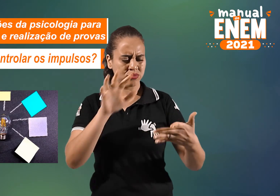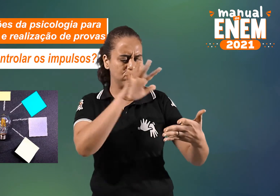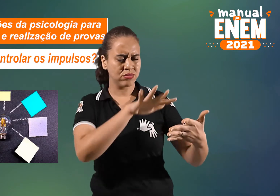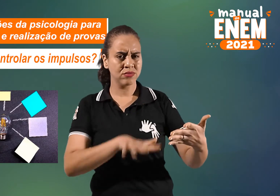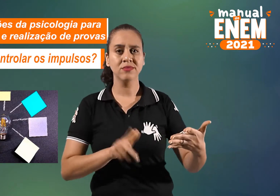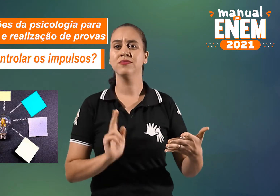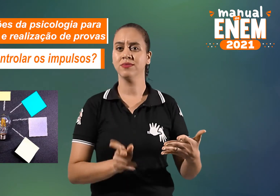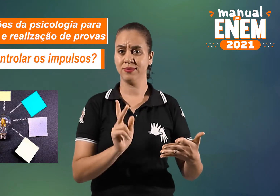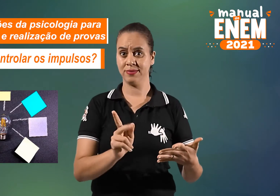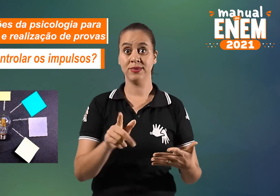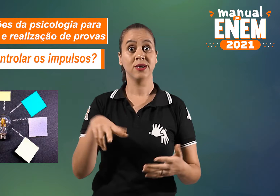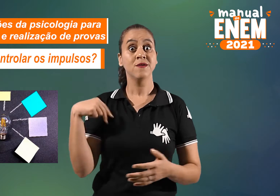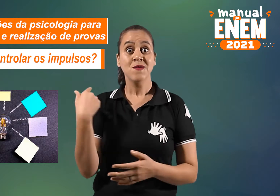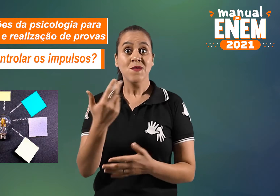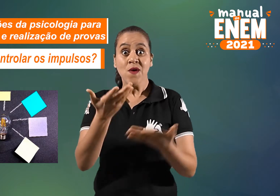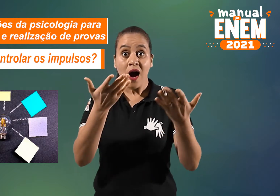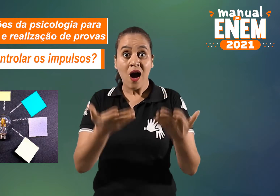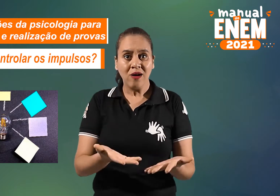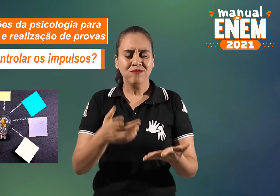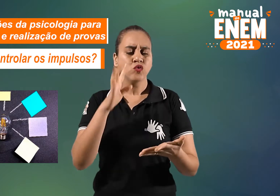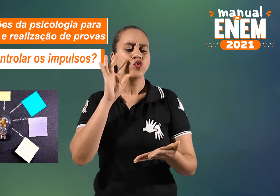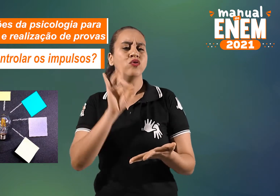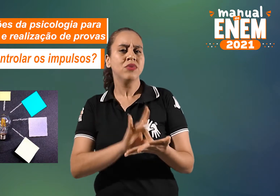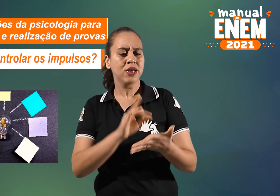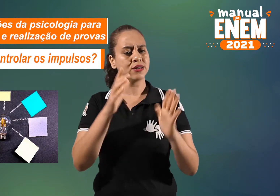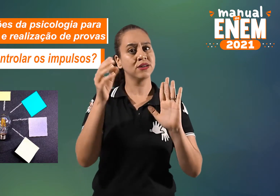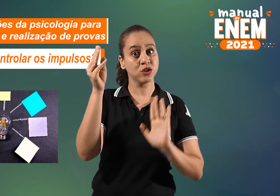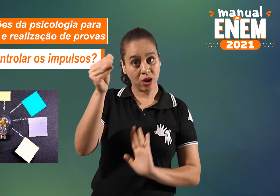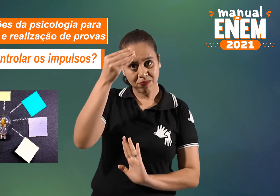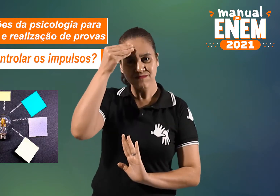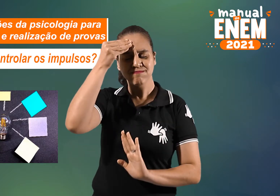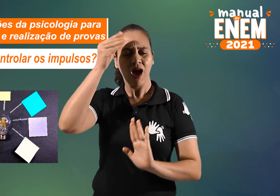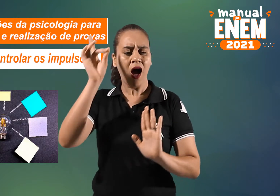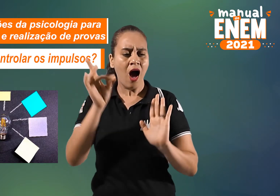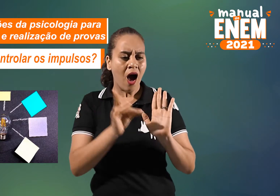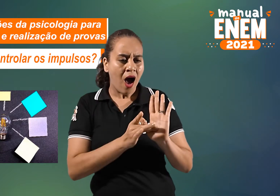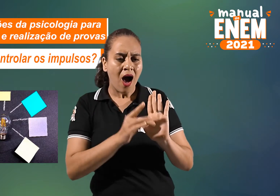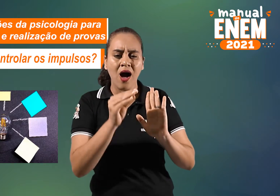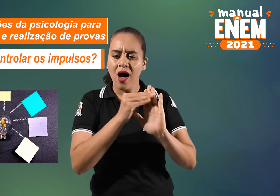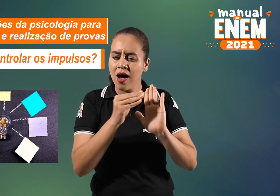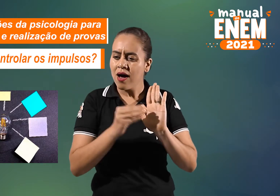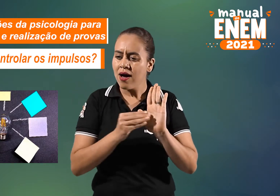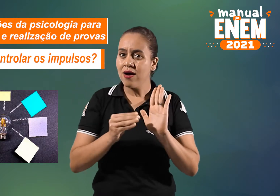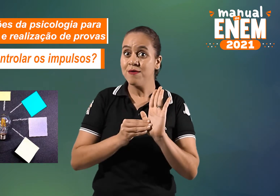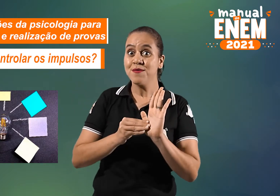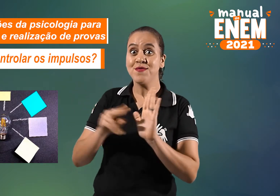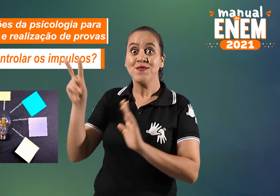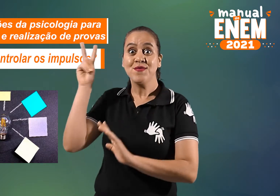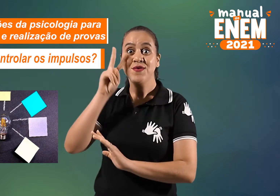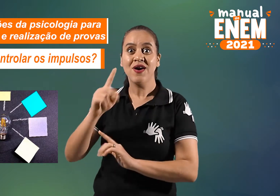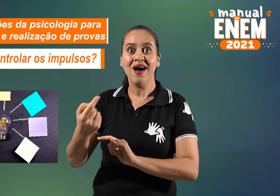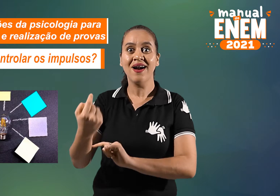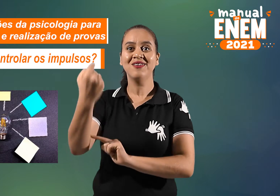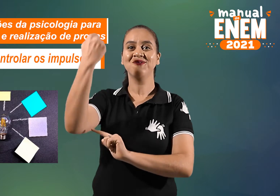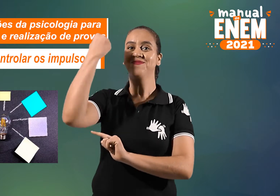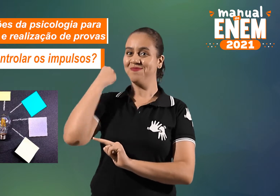revisões constantes. Cada vez que você faz revisão de conteúdo, o seu cérebro evoca memórias do que você aprendeu lá atrás e